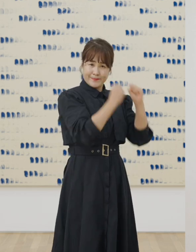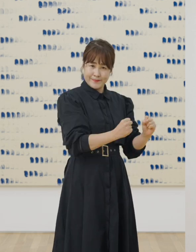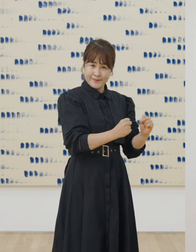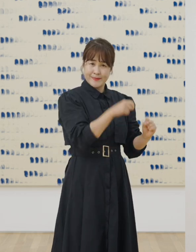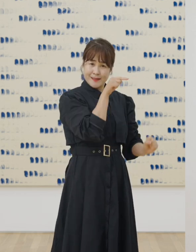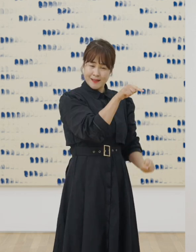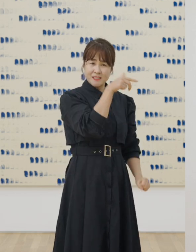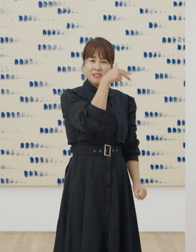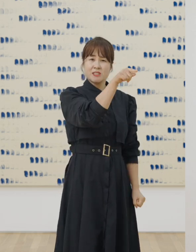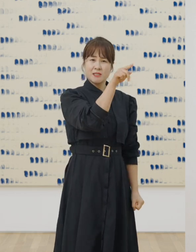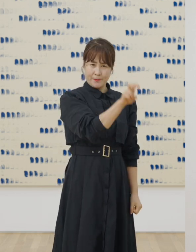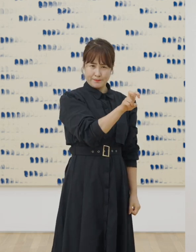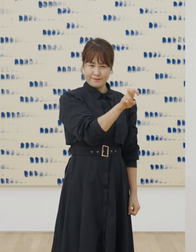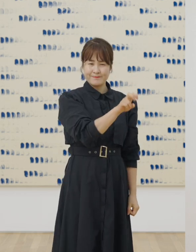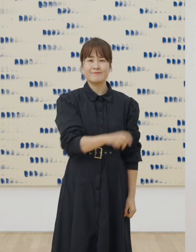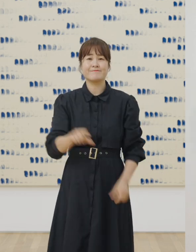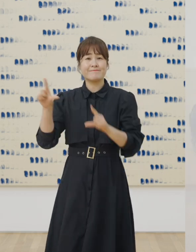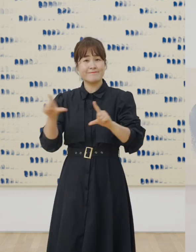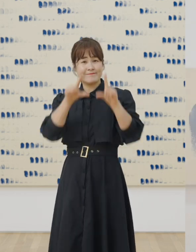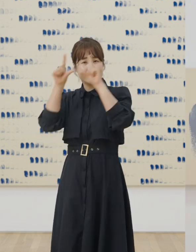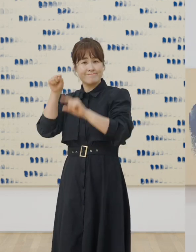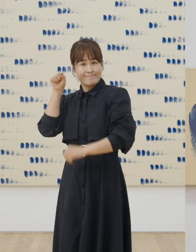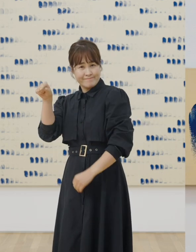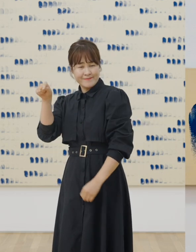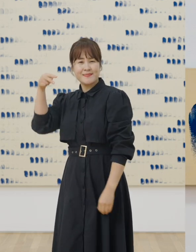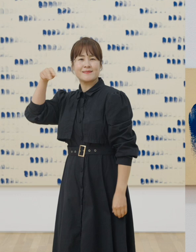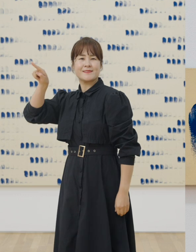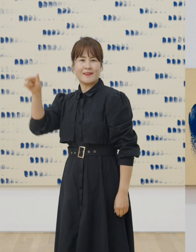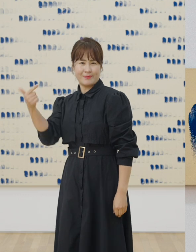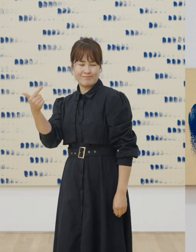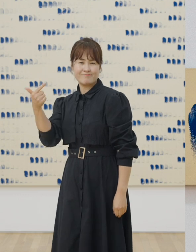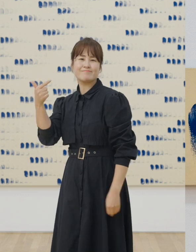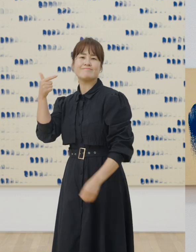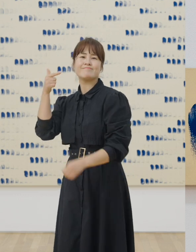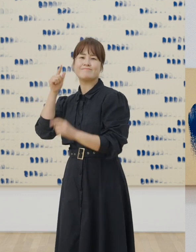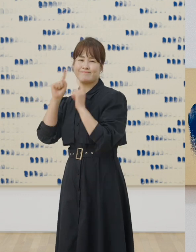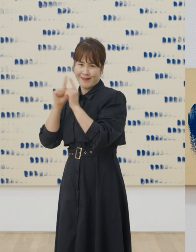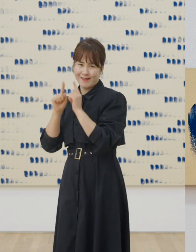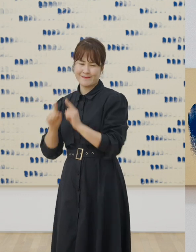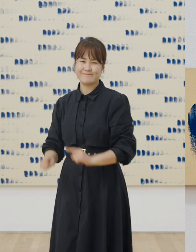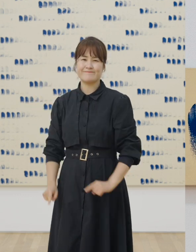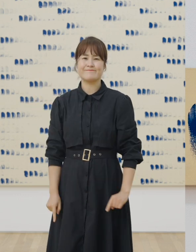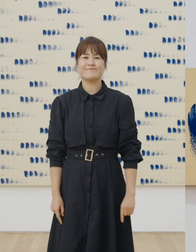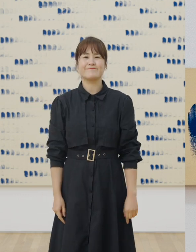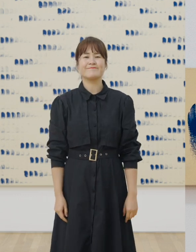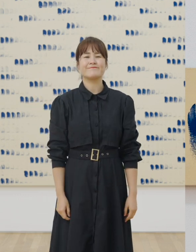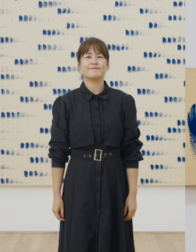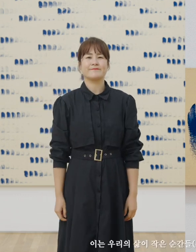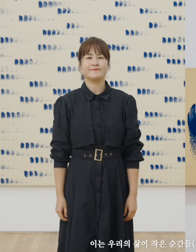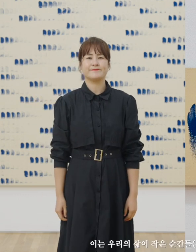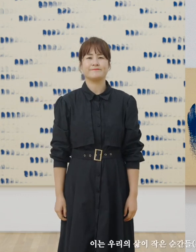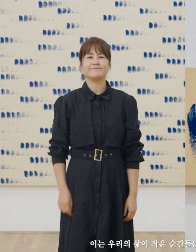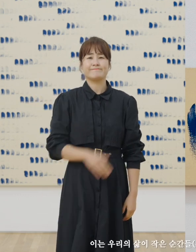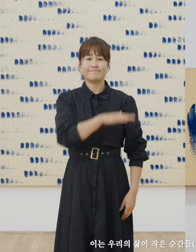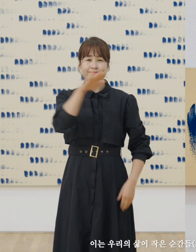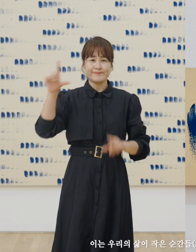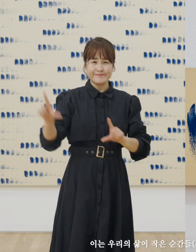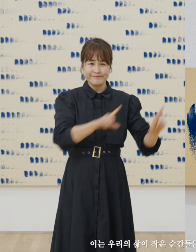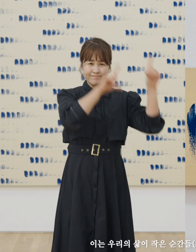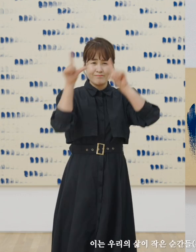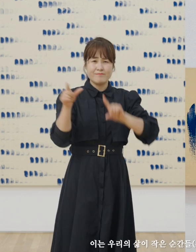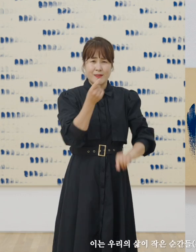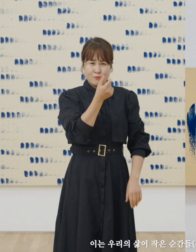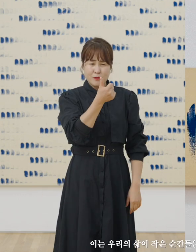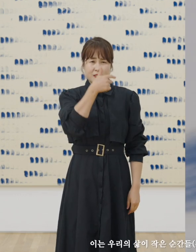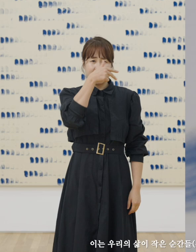또한 그는 존재한다는 것은 점이고 사는 것은 선이라고 말합니다. 이는